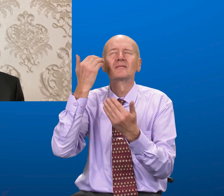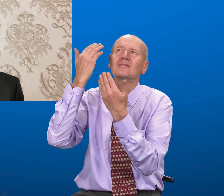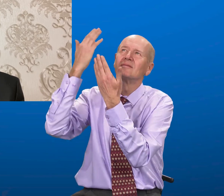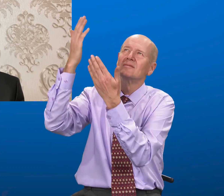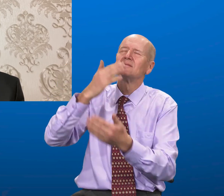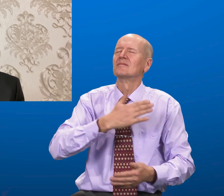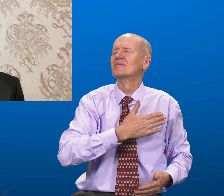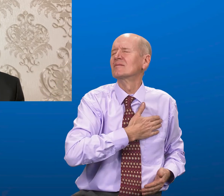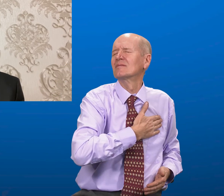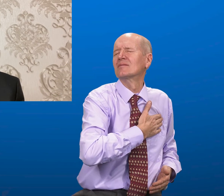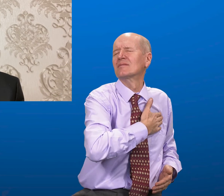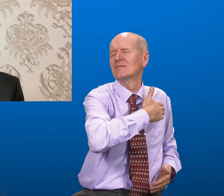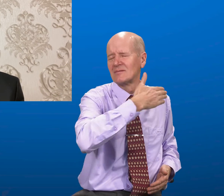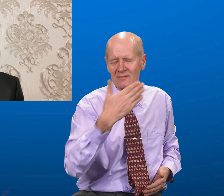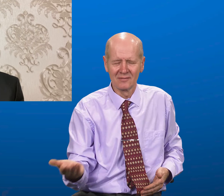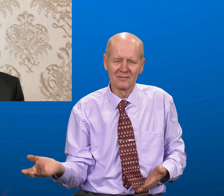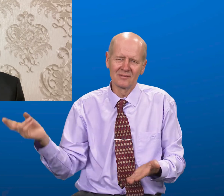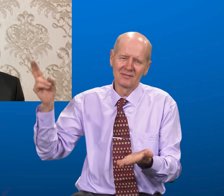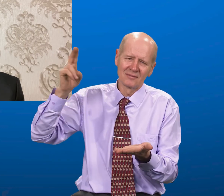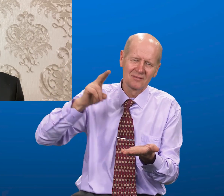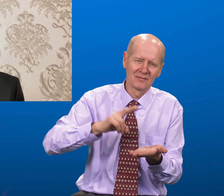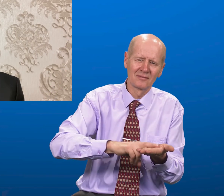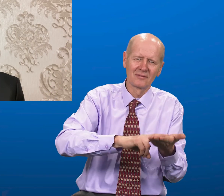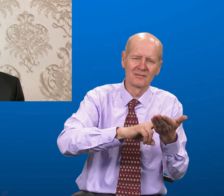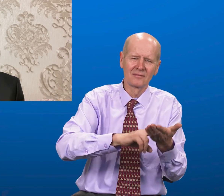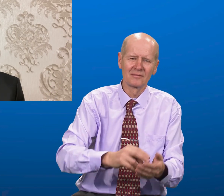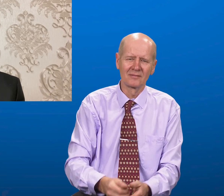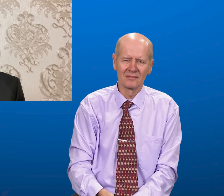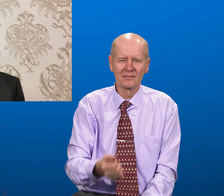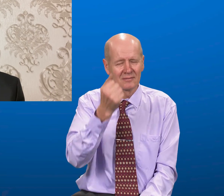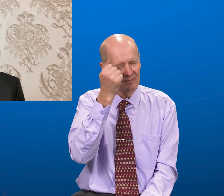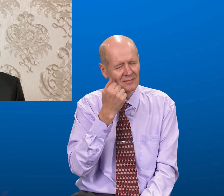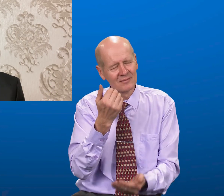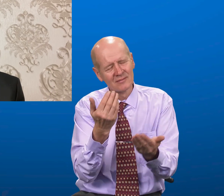мы благодарны Тебе от всего сердца.